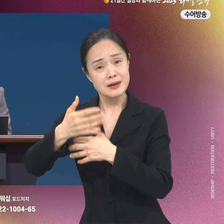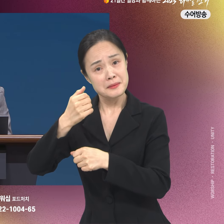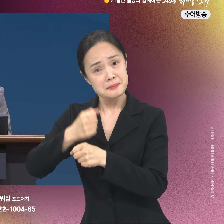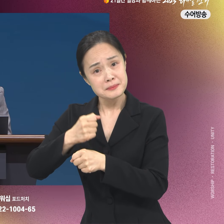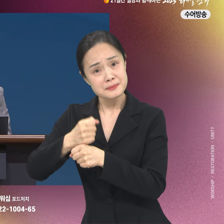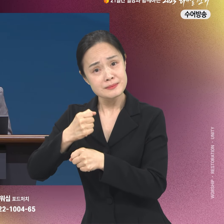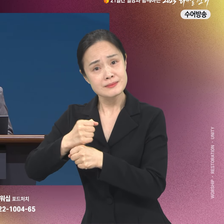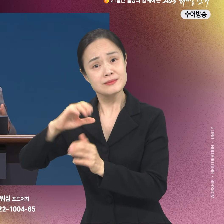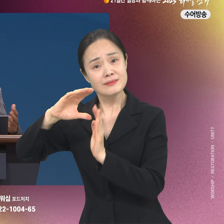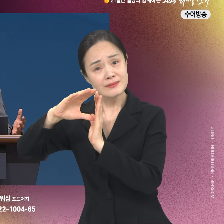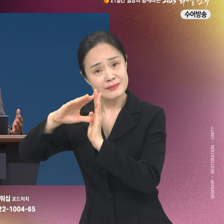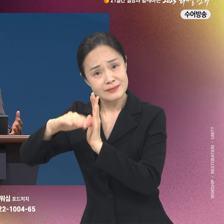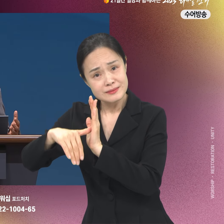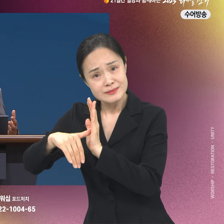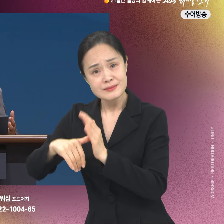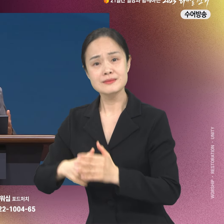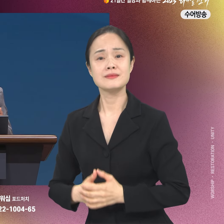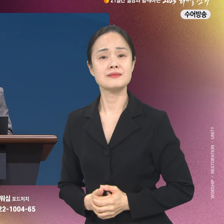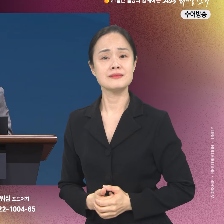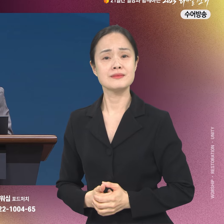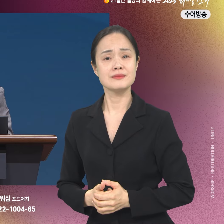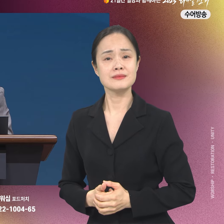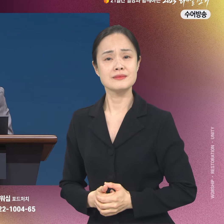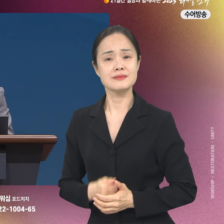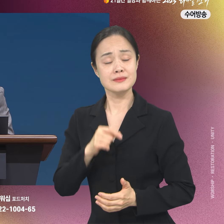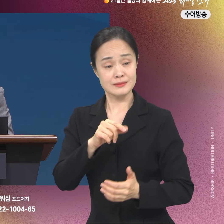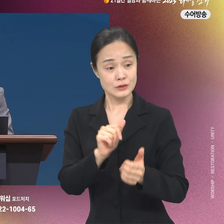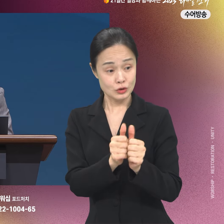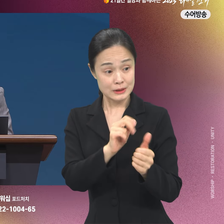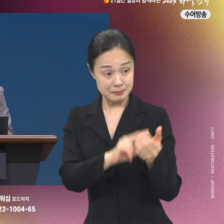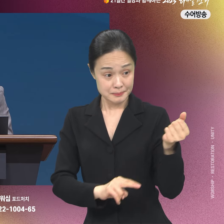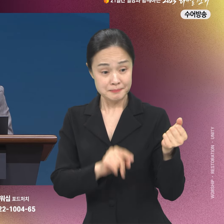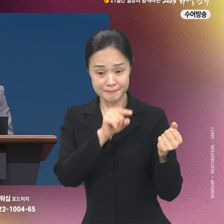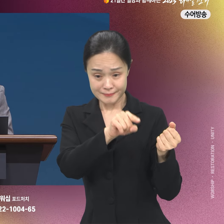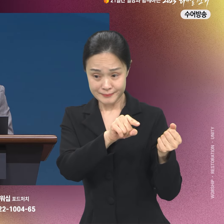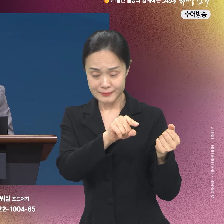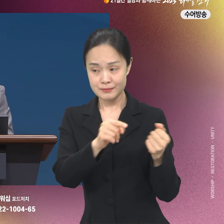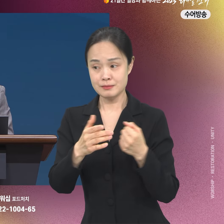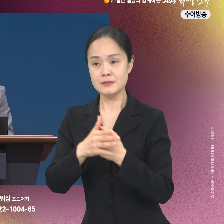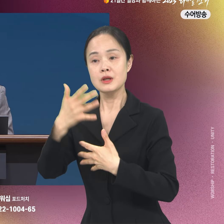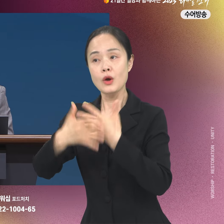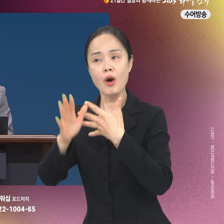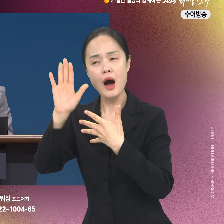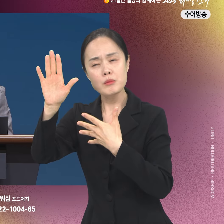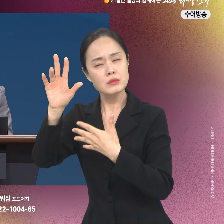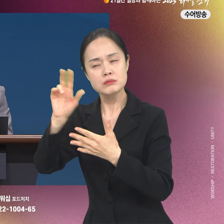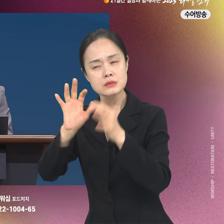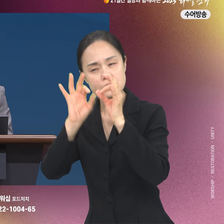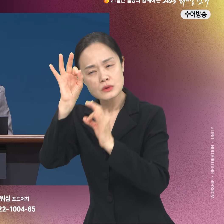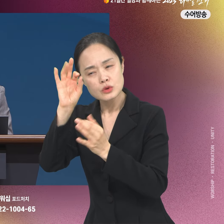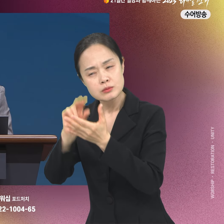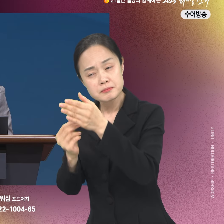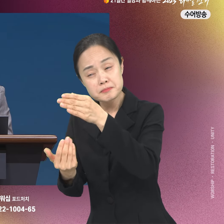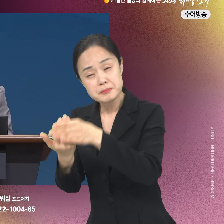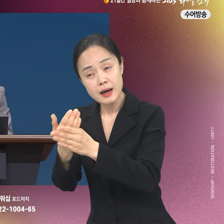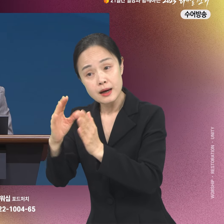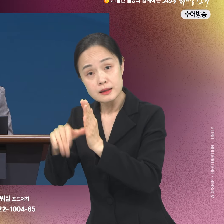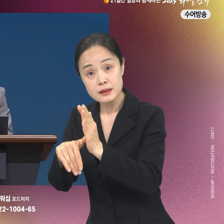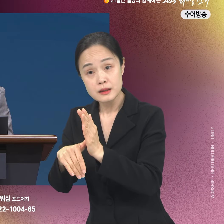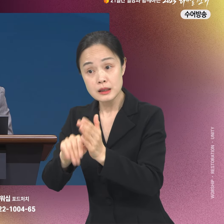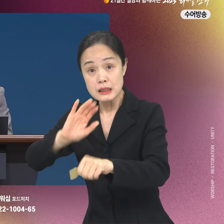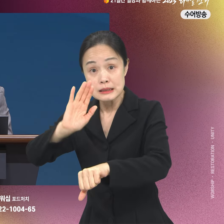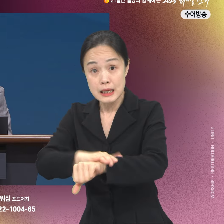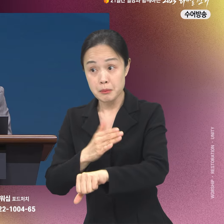문제 제기를 하더라도 이제 그 회사의 책임인 거지 제 책임은 아닌 거예요. 근데